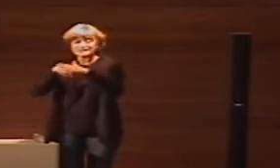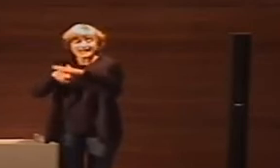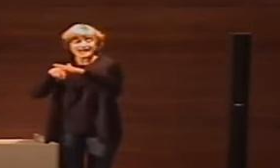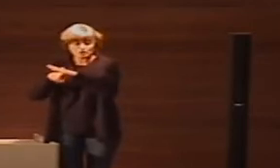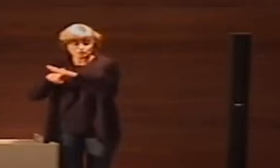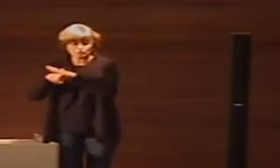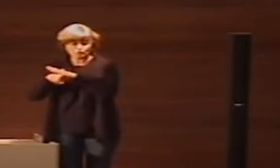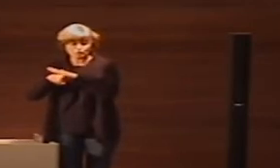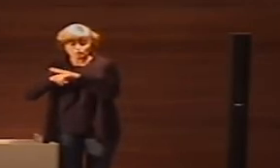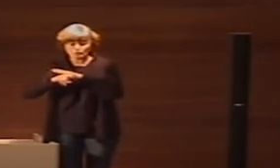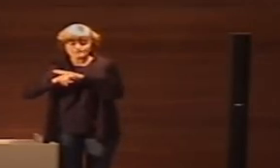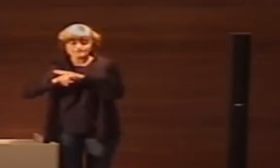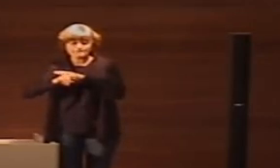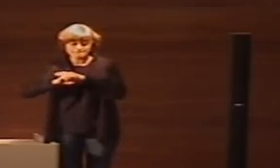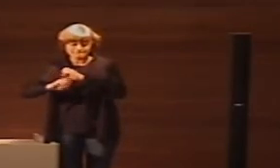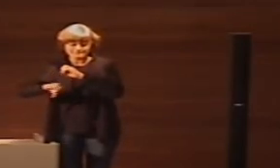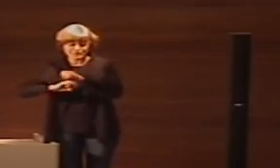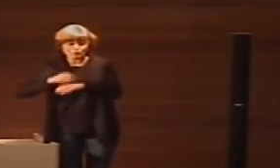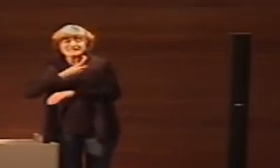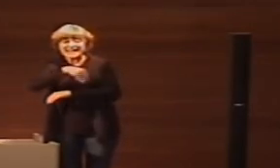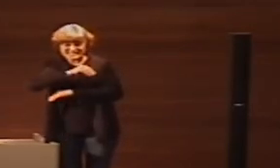residuos en España.